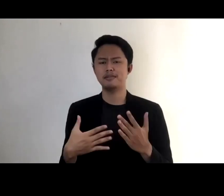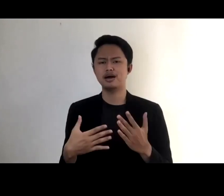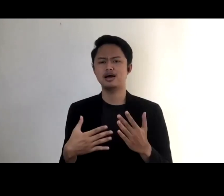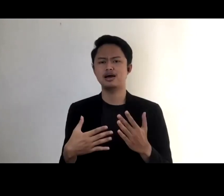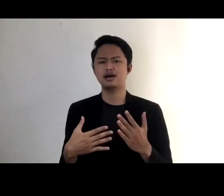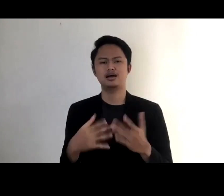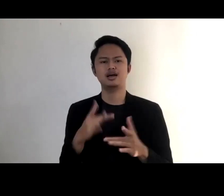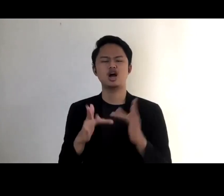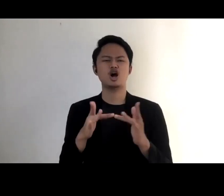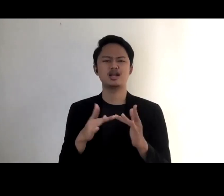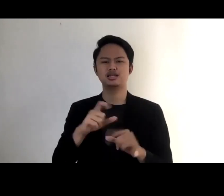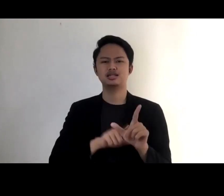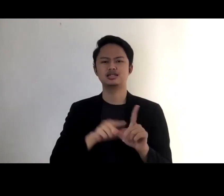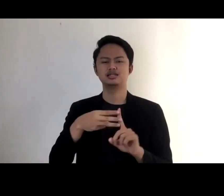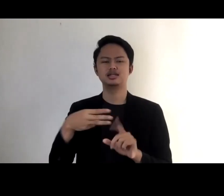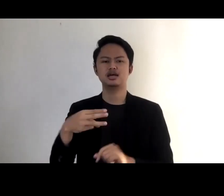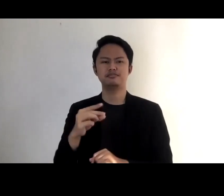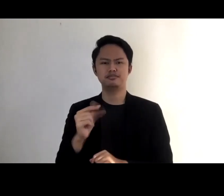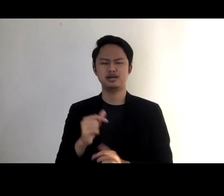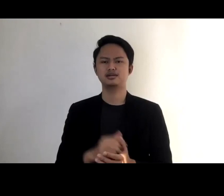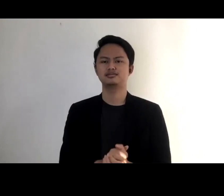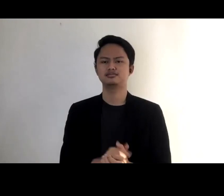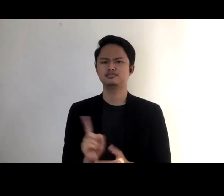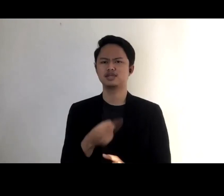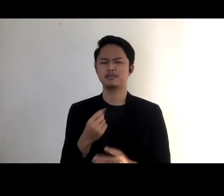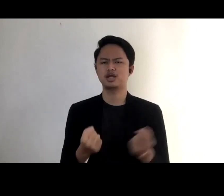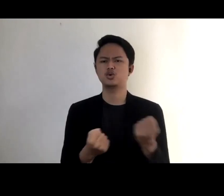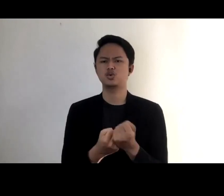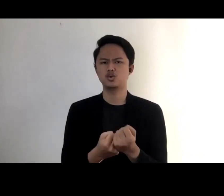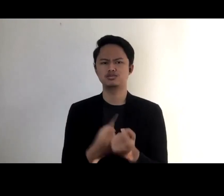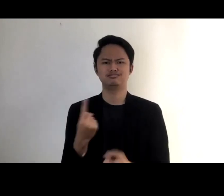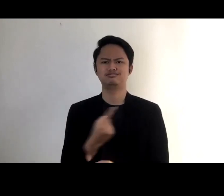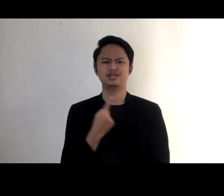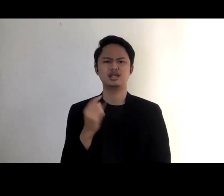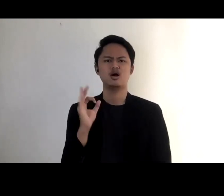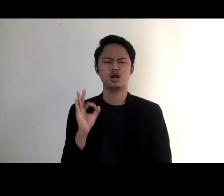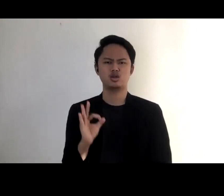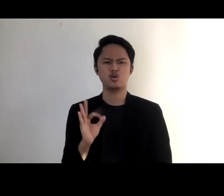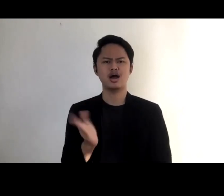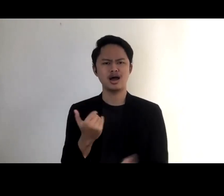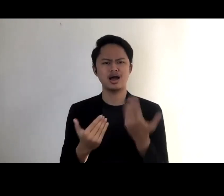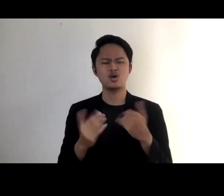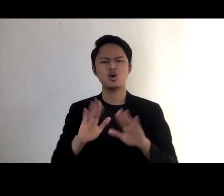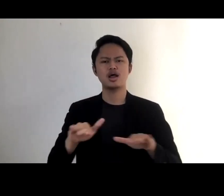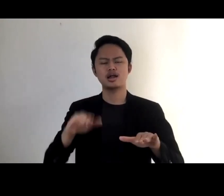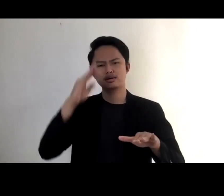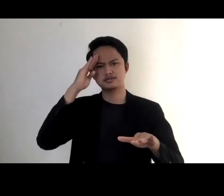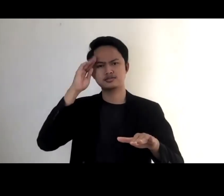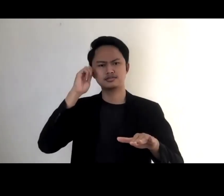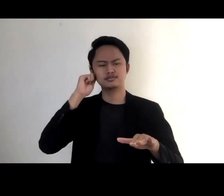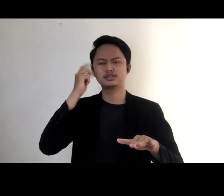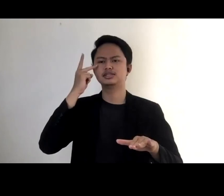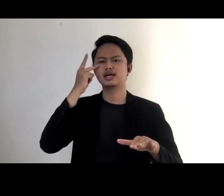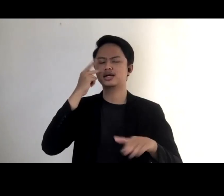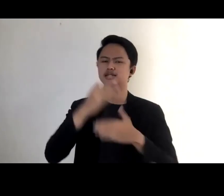karena harus belajar ini, kami sekali lagi mendorong kita sebagai orang tua, mari kita jaga putra-putri kita dengan penuh cinta